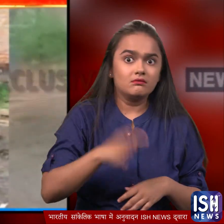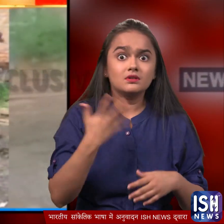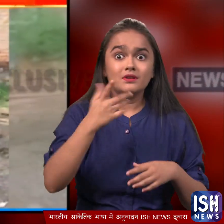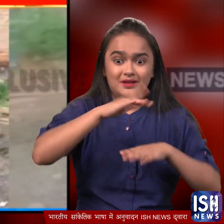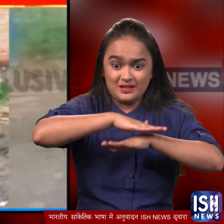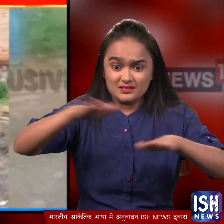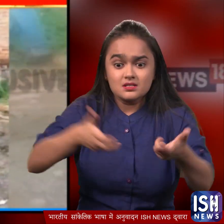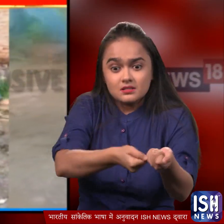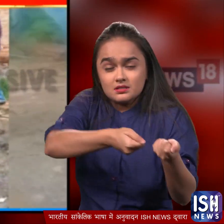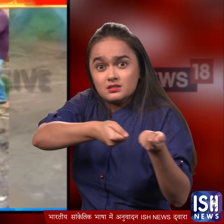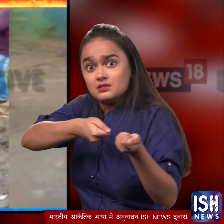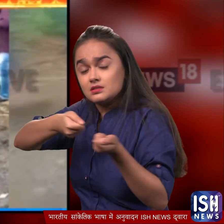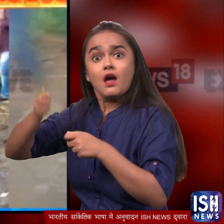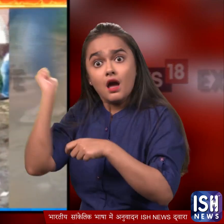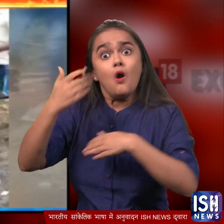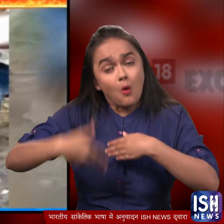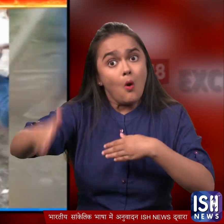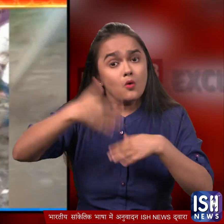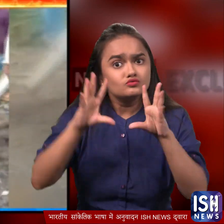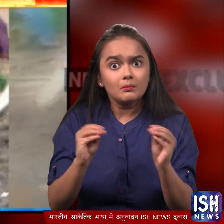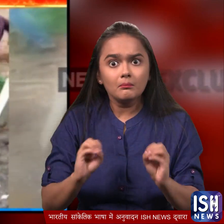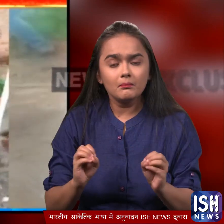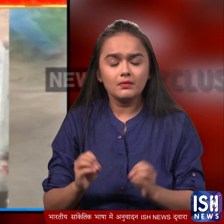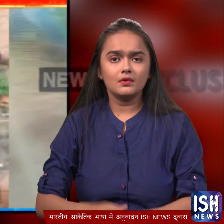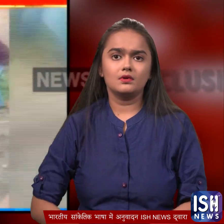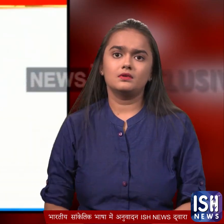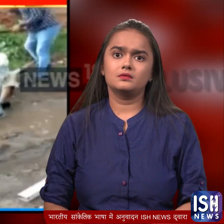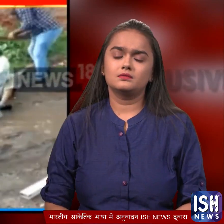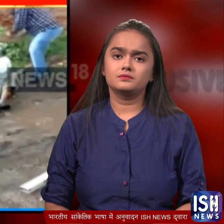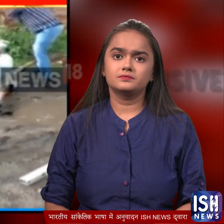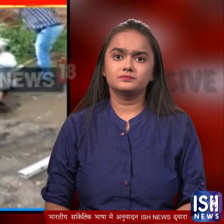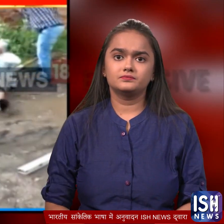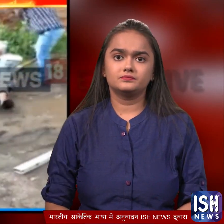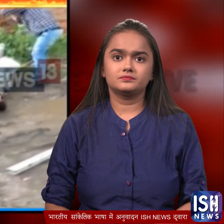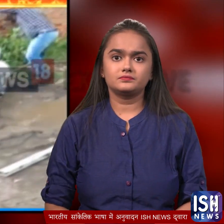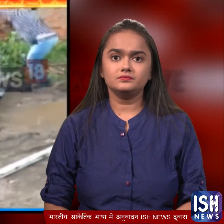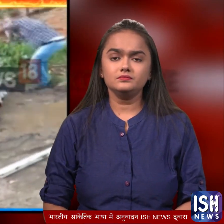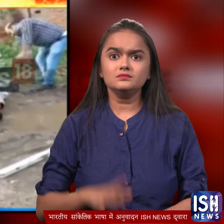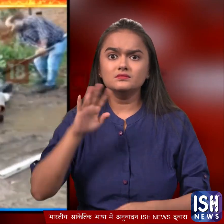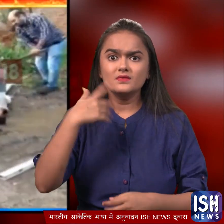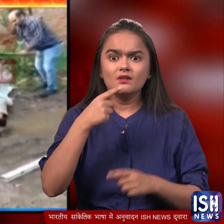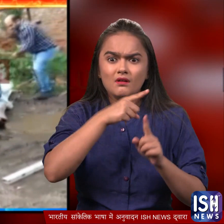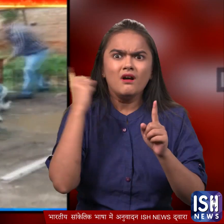ने उन्हें लात मारी। उन्होंने उन्हें जमीन पर घसीट दिया और मारपीट जारी रखी।